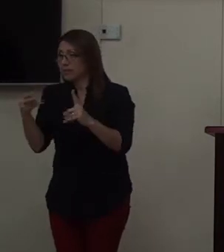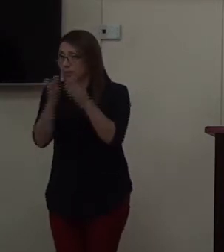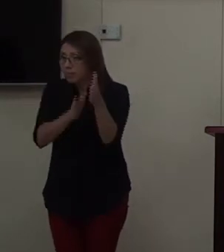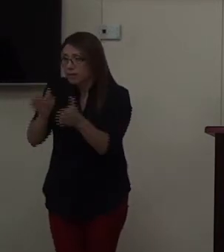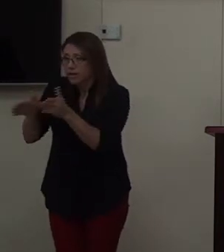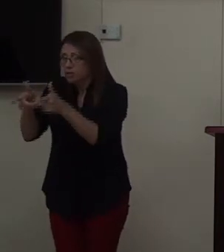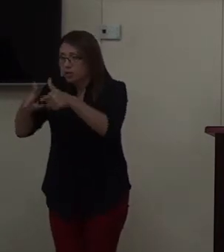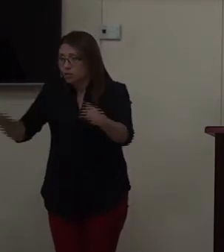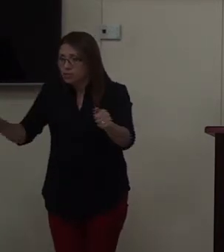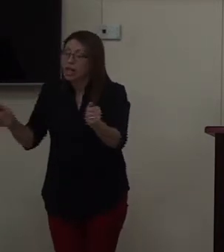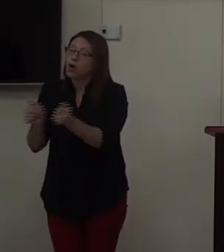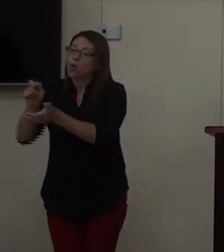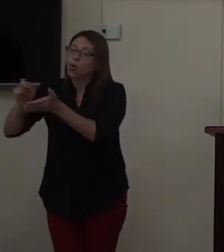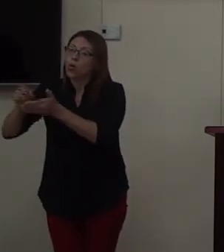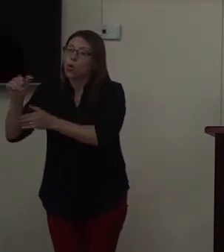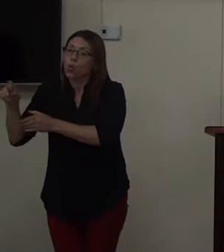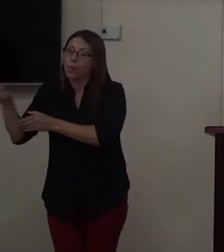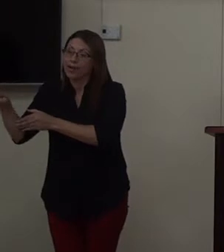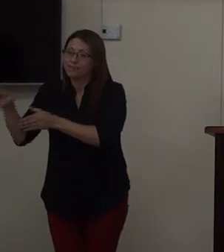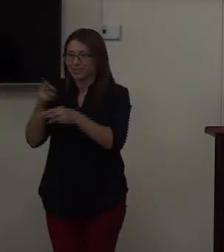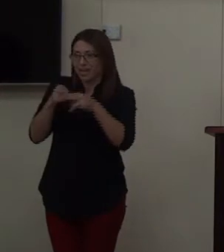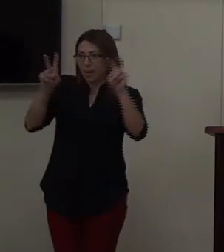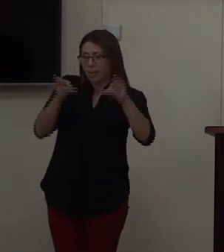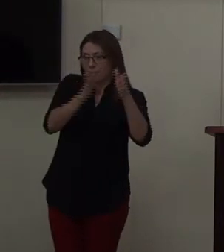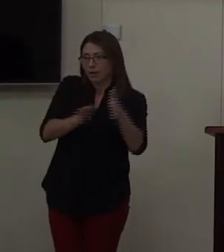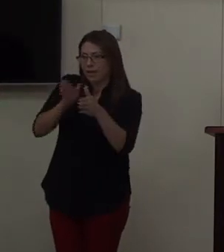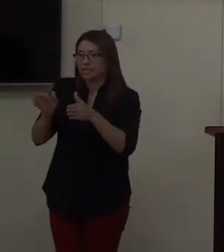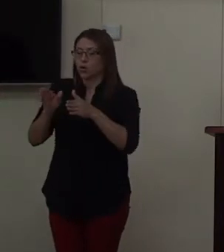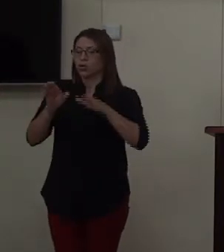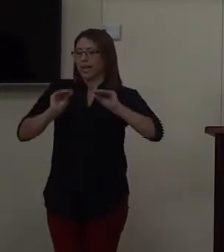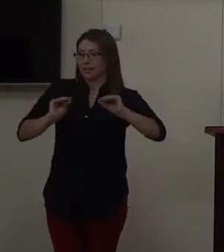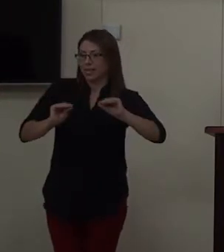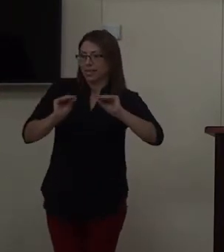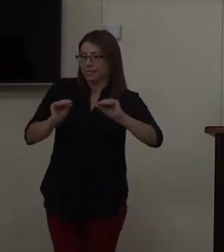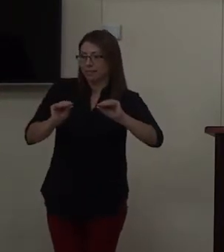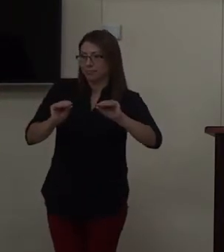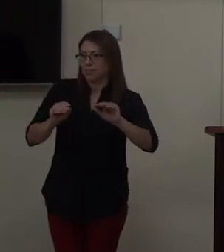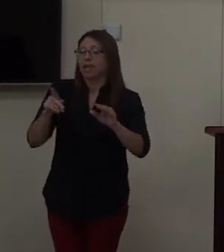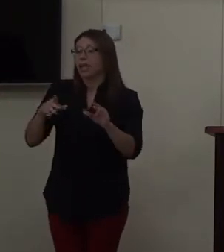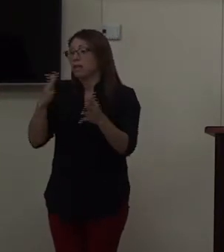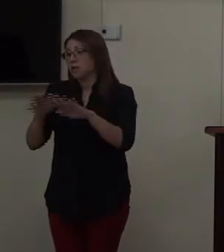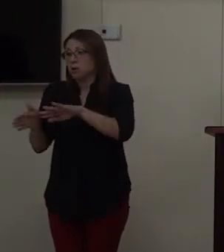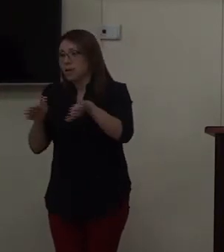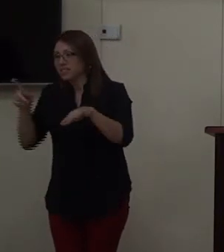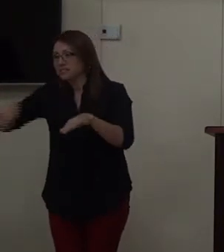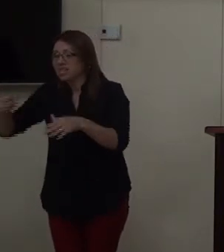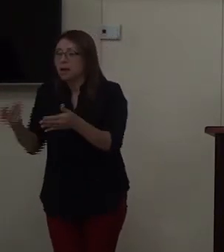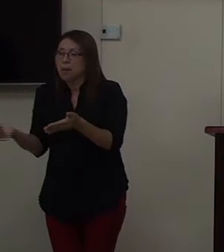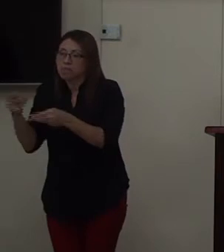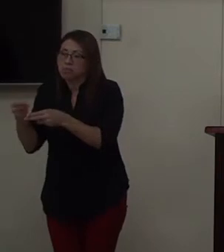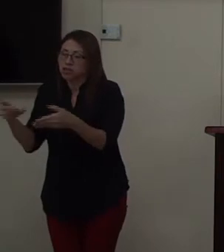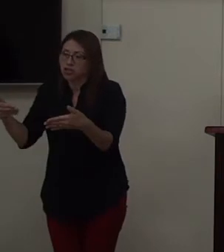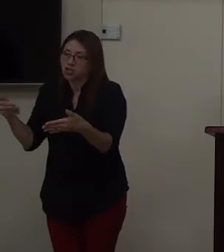planificación lingüística con Cooper se llama planificación de la enseñanza, lo más es que común, digamos, fuera de este ámbito es llamarle revitalización